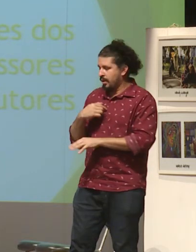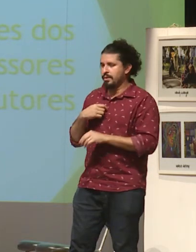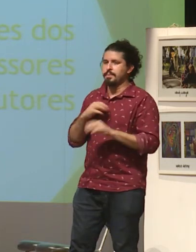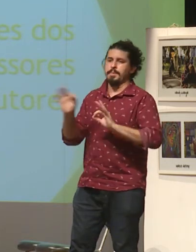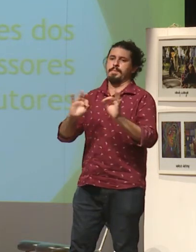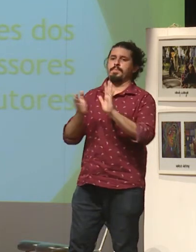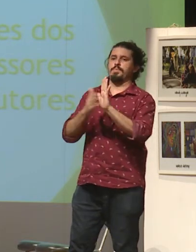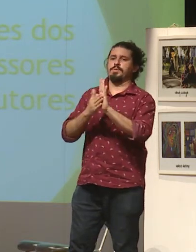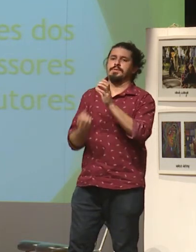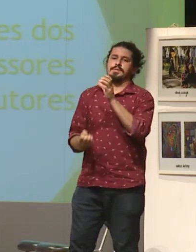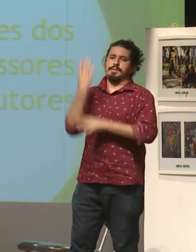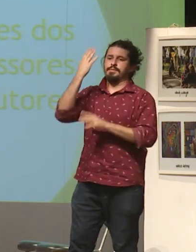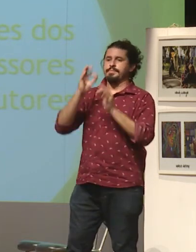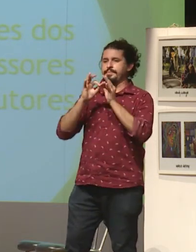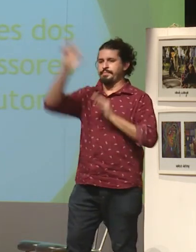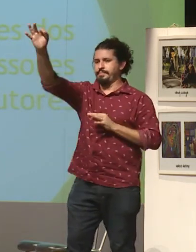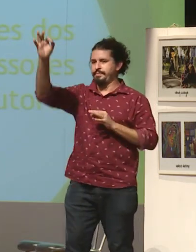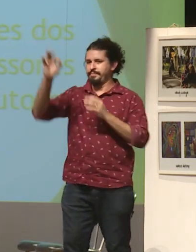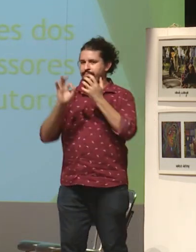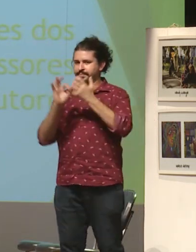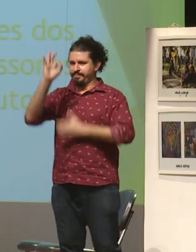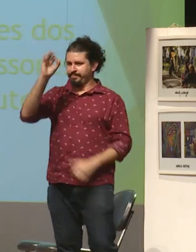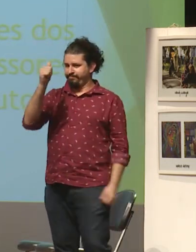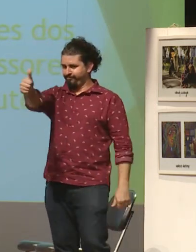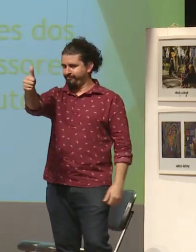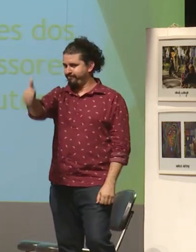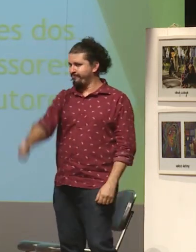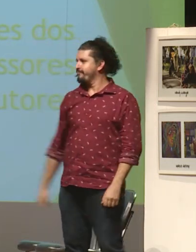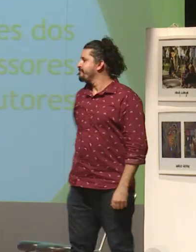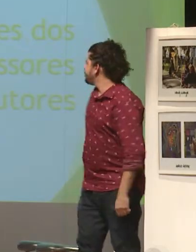start também com isso. Temos algumas propostas já encaminhadas lá na Rural.